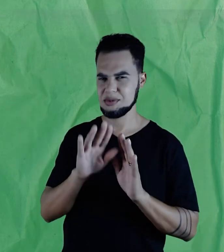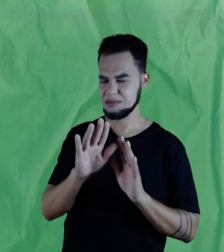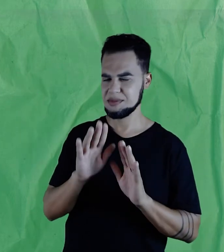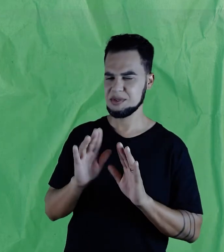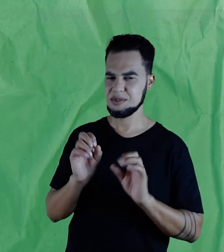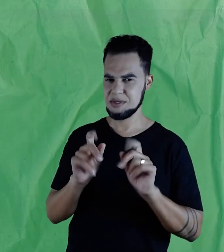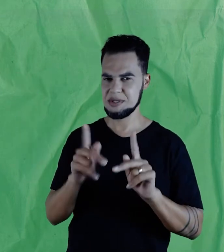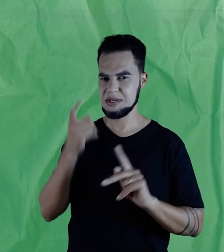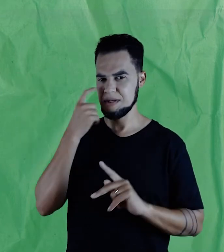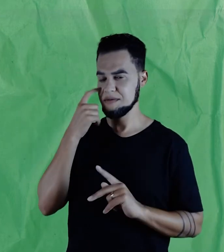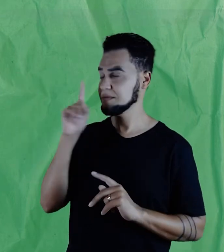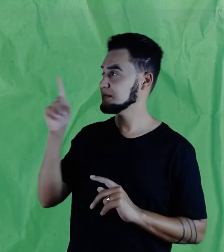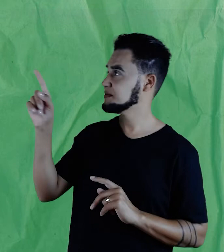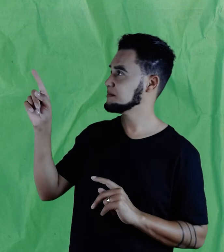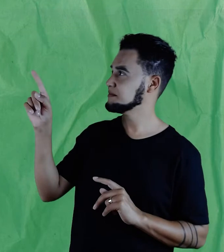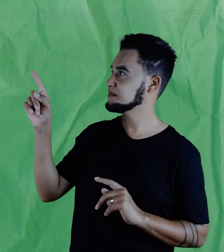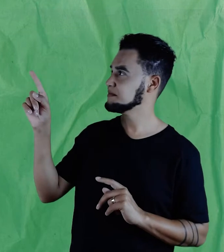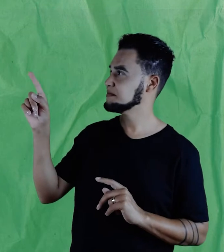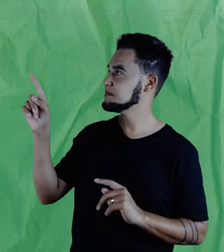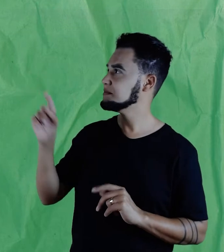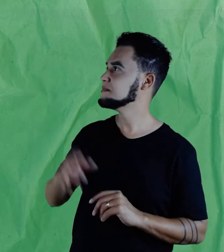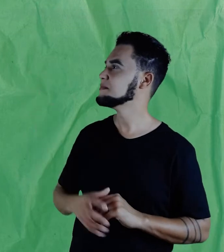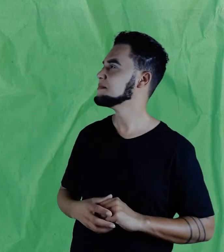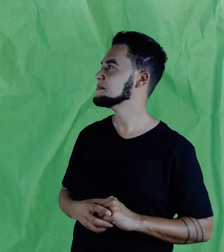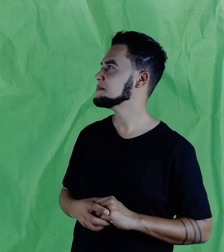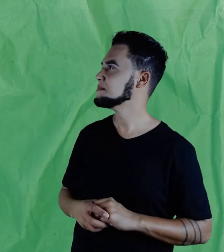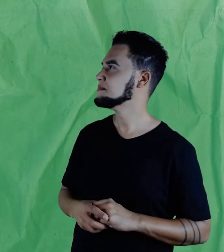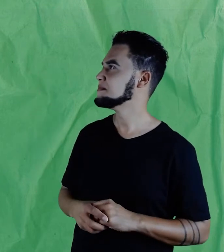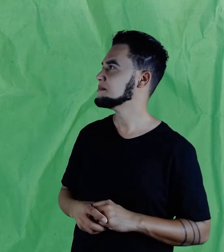Ok, Export Default Custom Button.